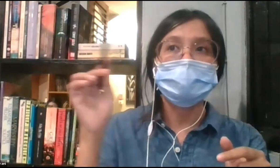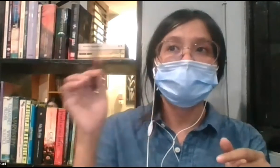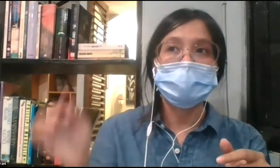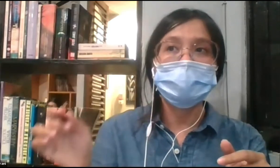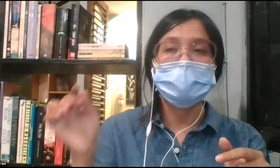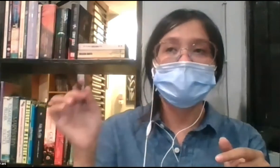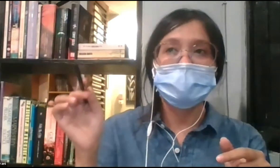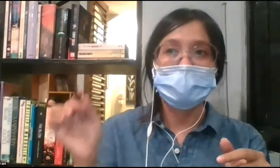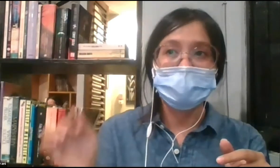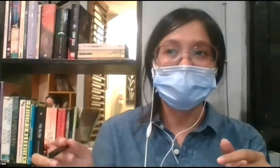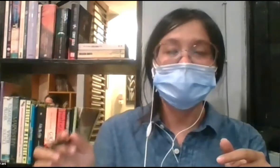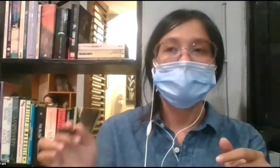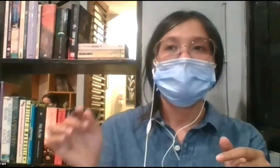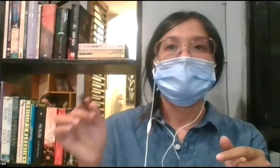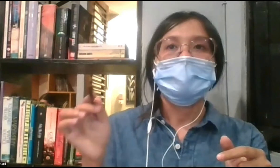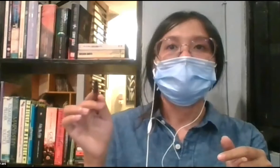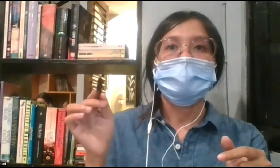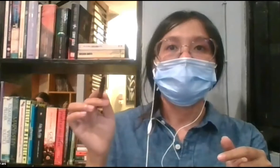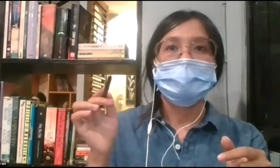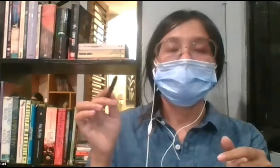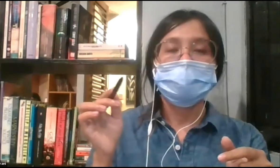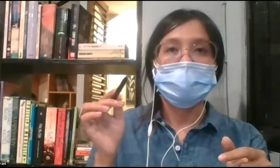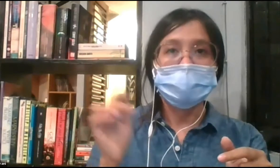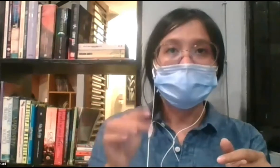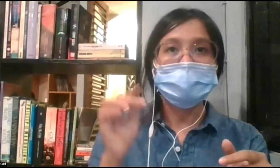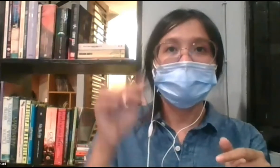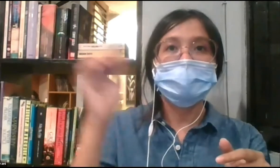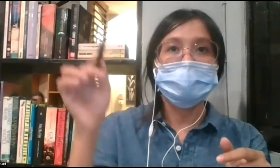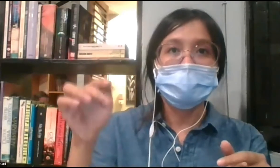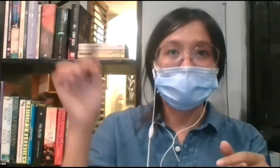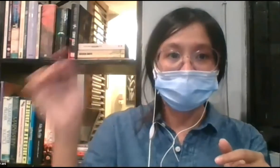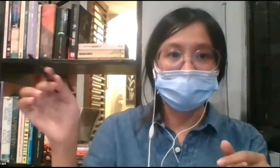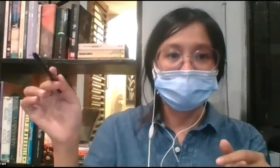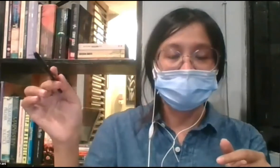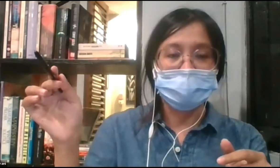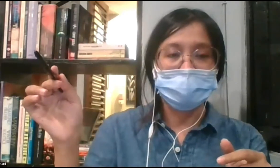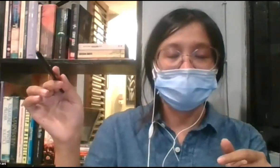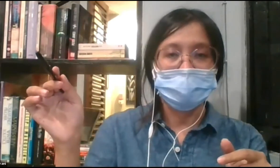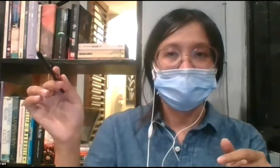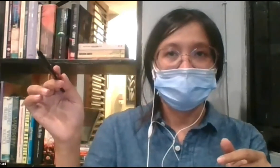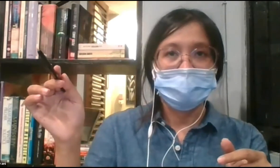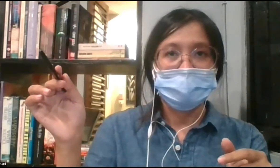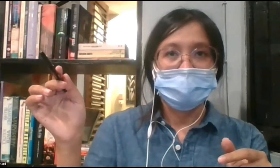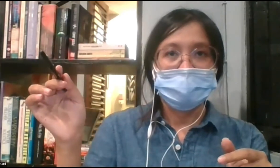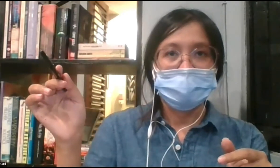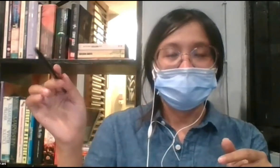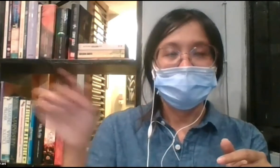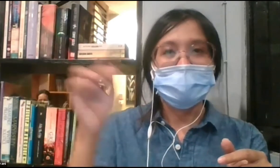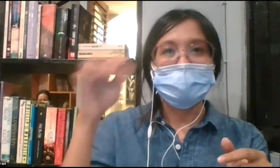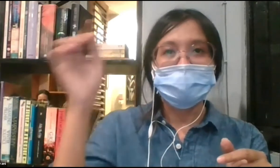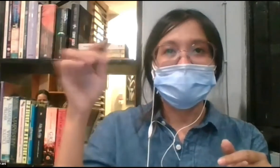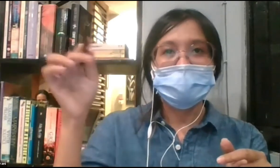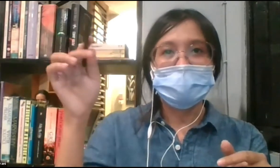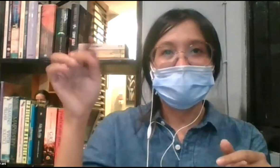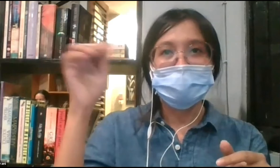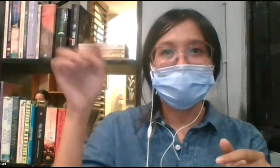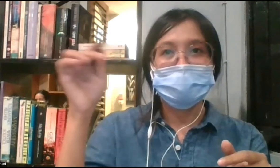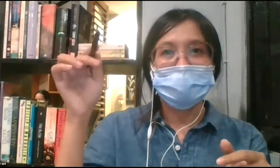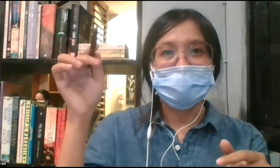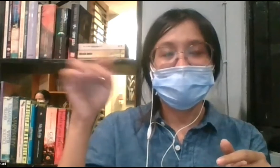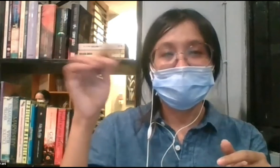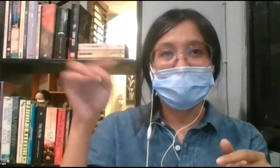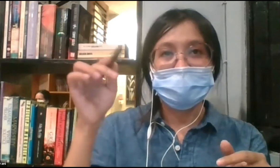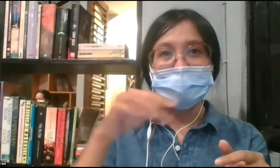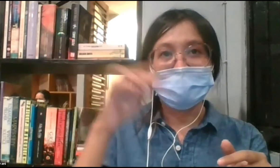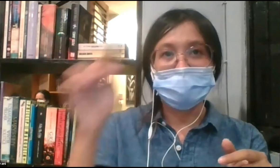Kabupaten Gunung Kidul menangani orang dengan gangguan jiwa misalnya. Apakah kemudian di sana